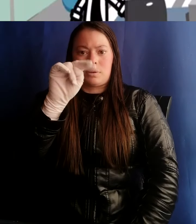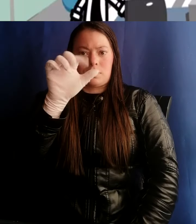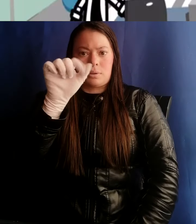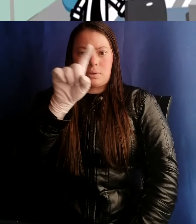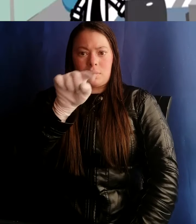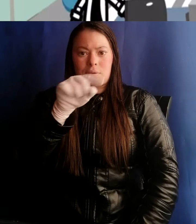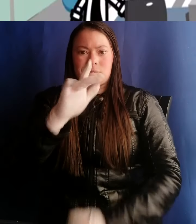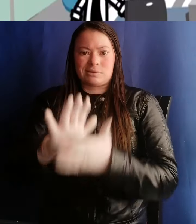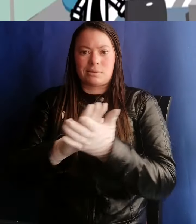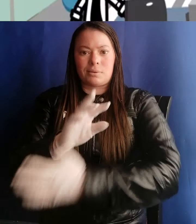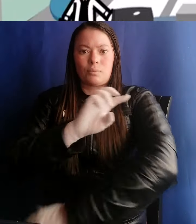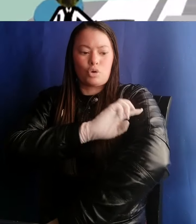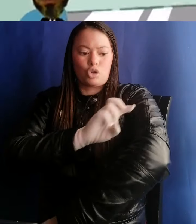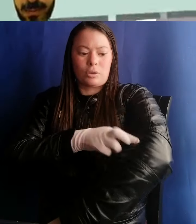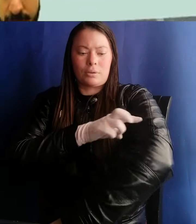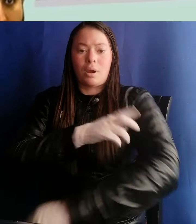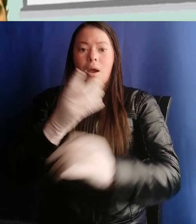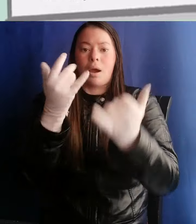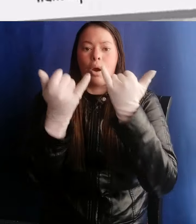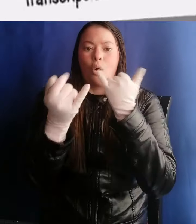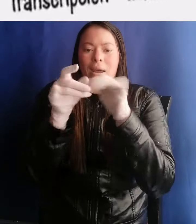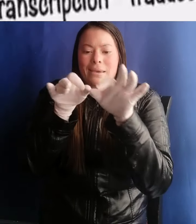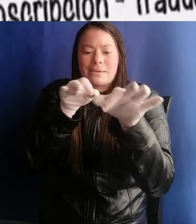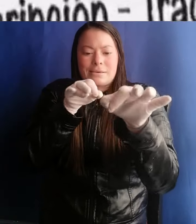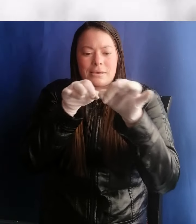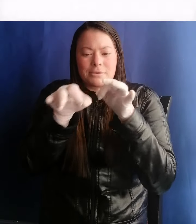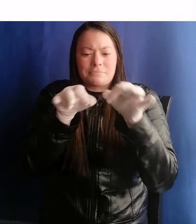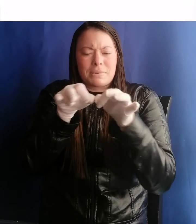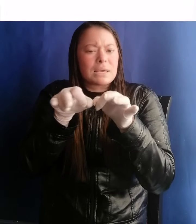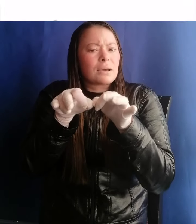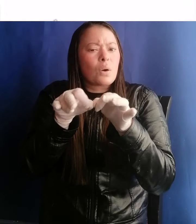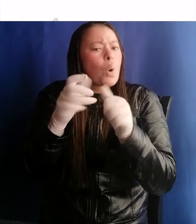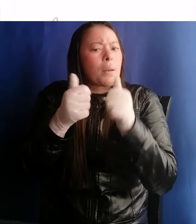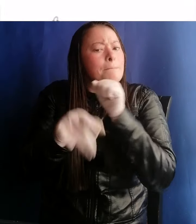o síntesis de proteínas.